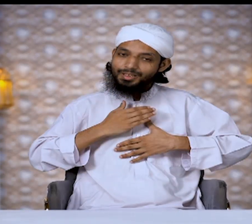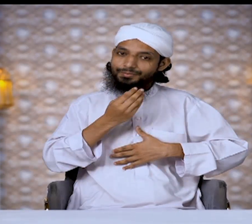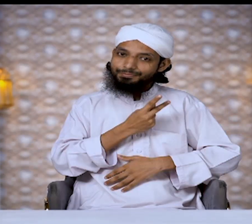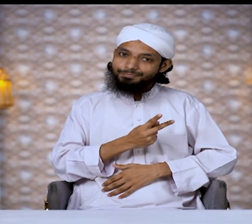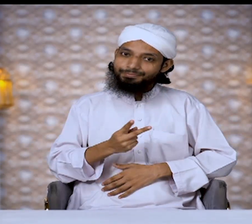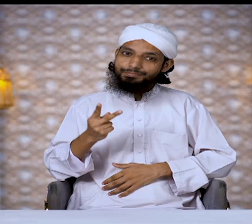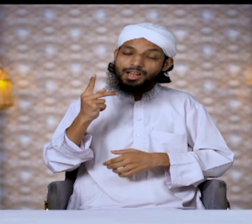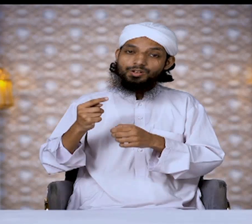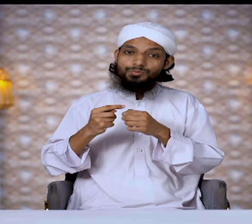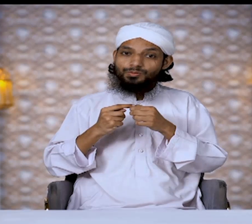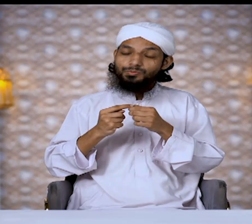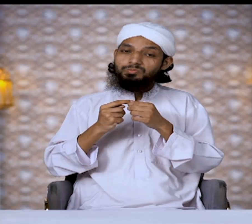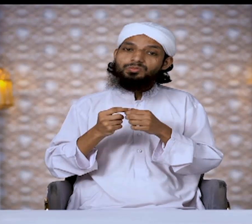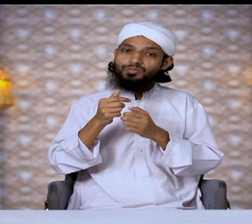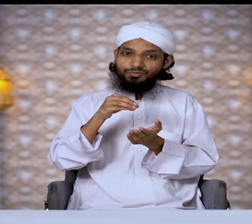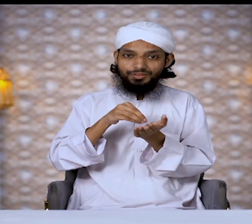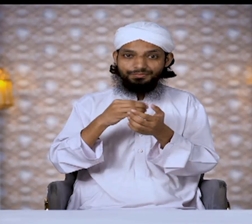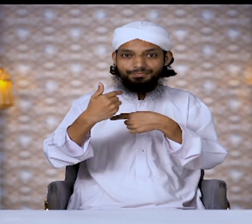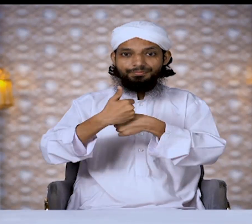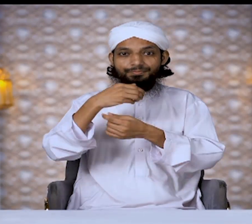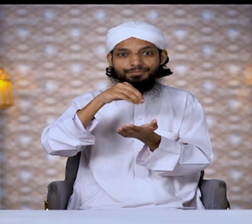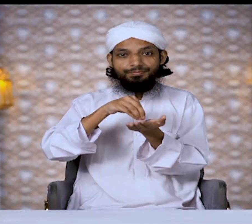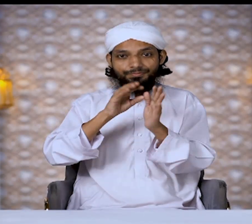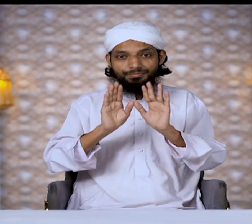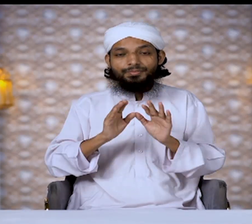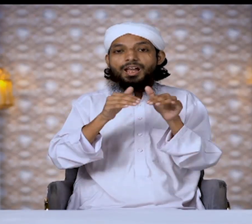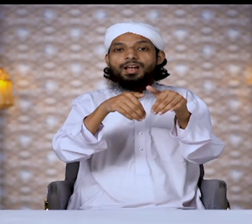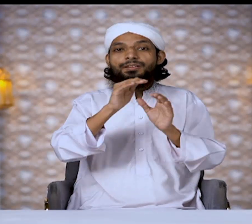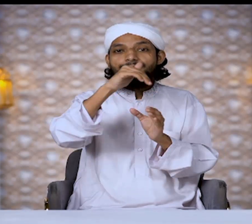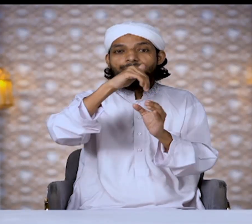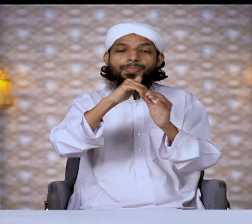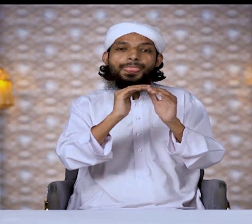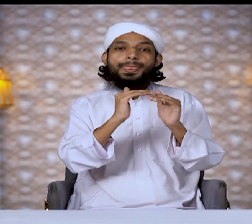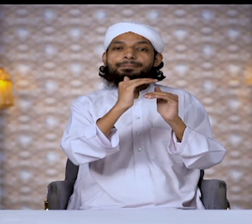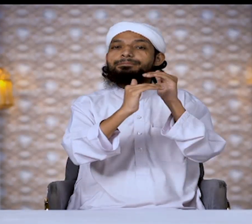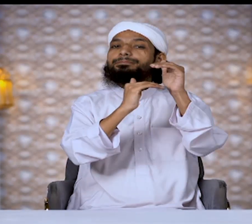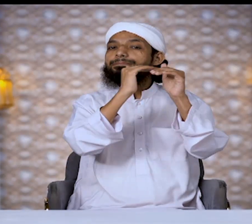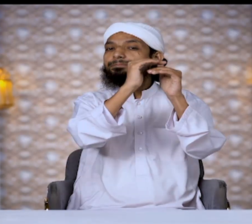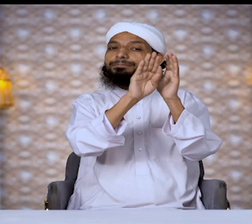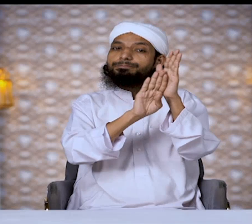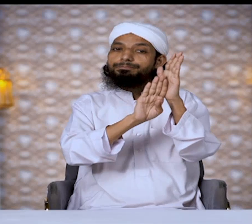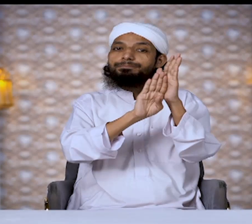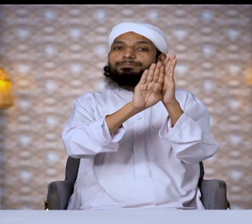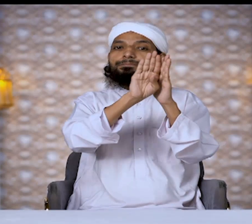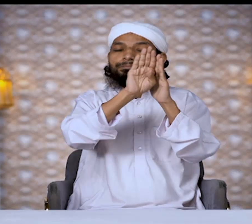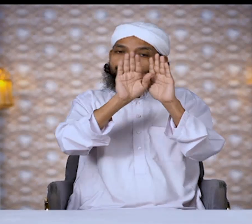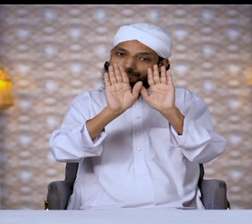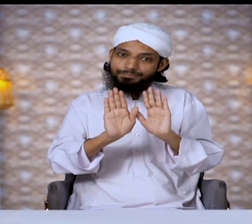سے مہکاتا رہے گا۔ نیز اعلیٰ حضرت رحمت اللہ علیہ کے مزار پر انوار میں آپ رحمت اللہ علیہ کے بلند درجوں میں مزید اضافے